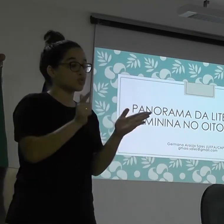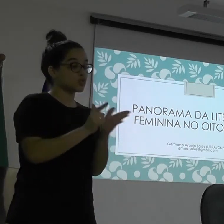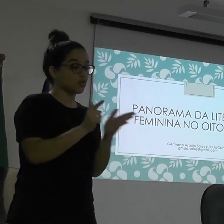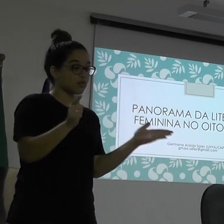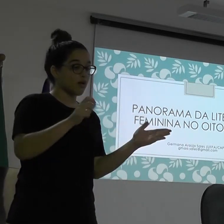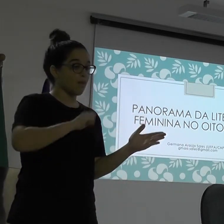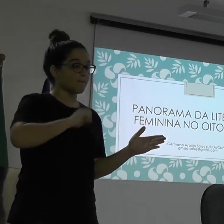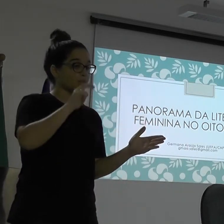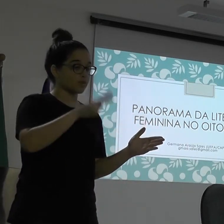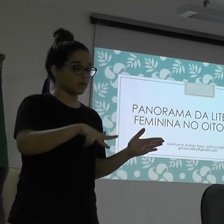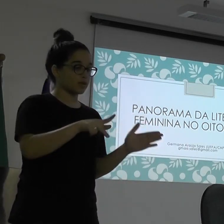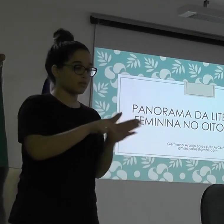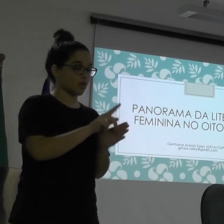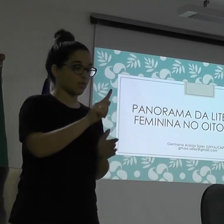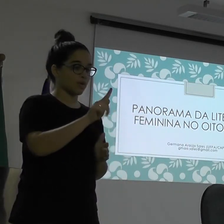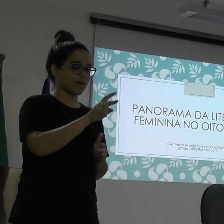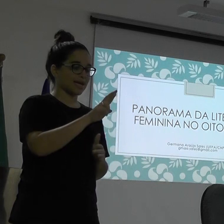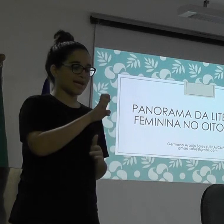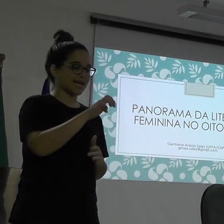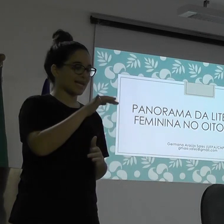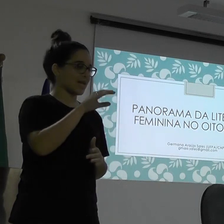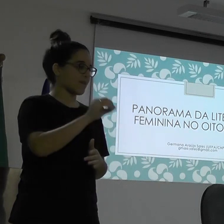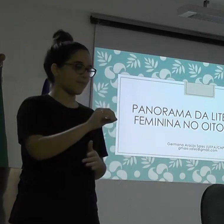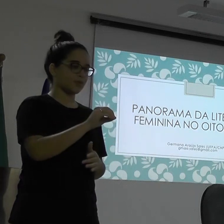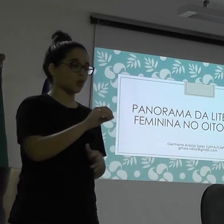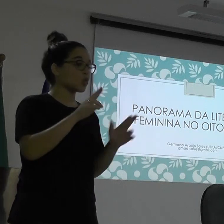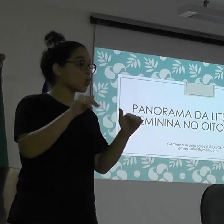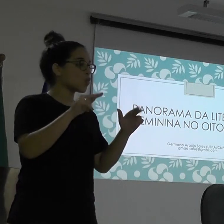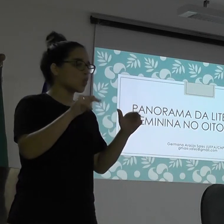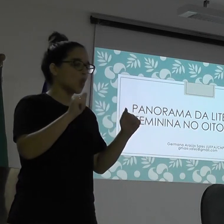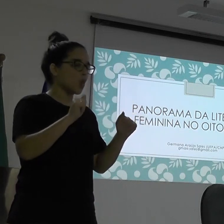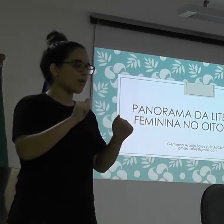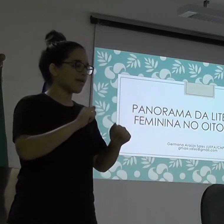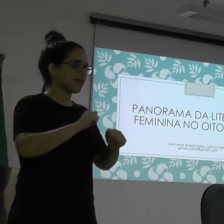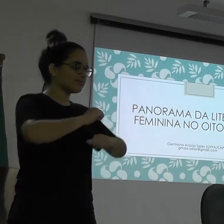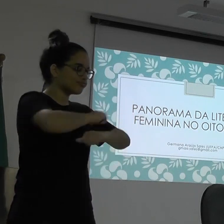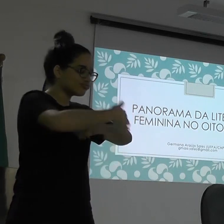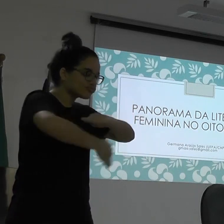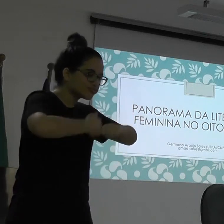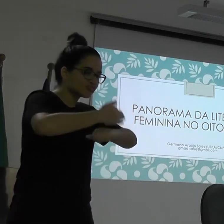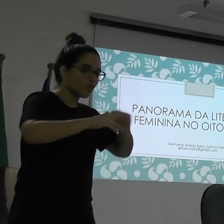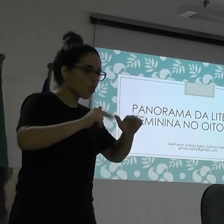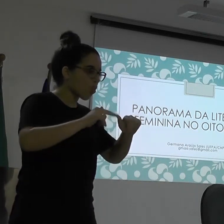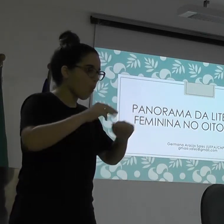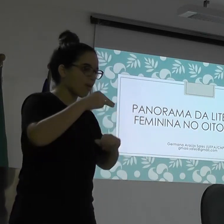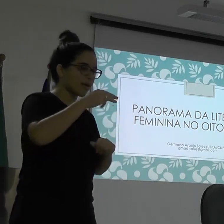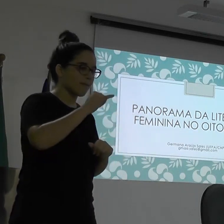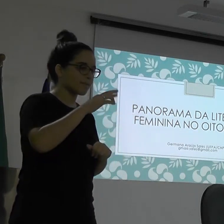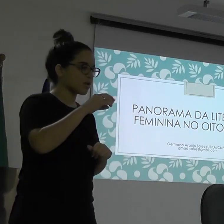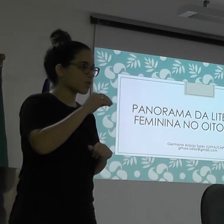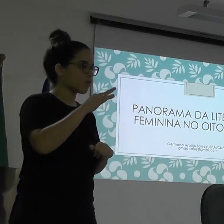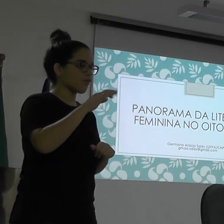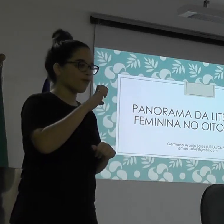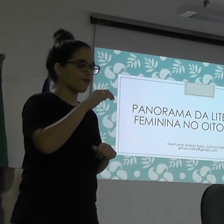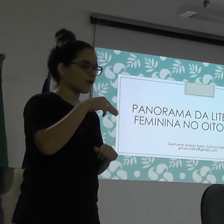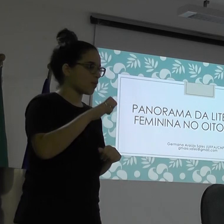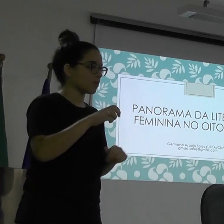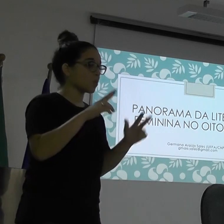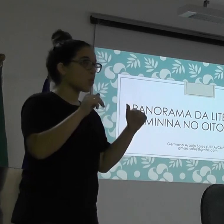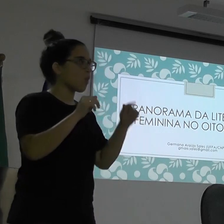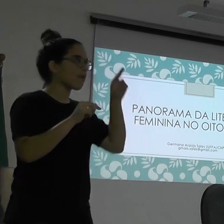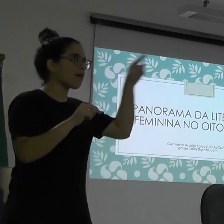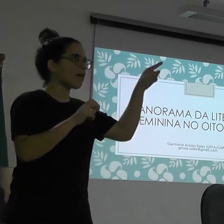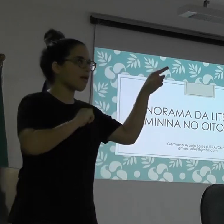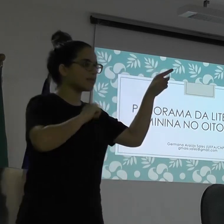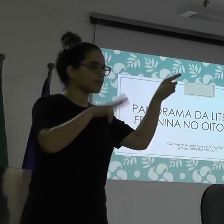foram tratados. E não existe, nunca existiu iniciativa, nem da comunidade portuguesa,